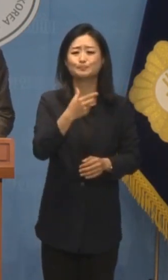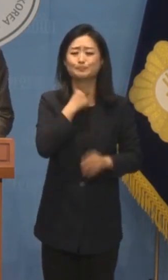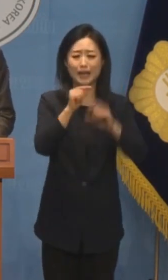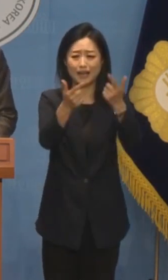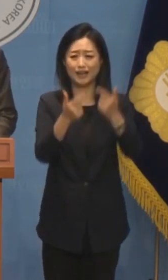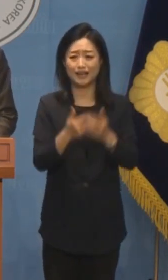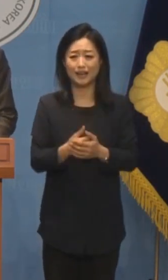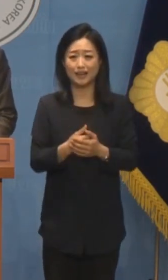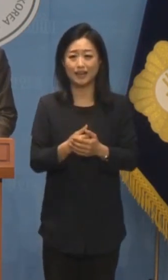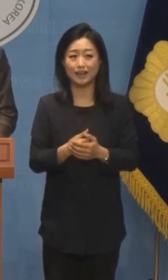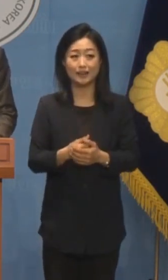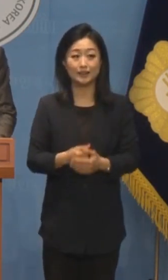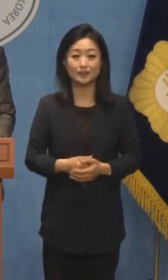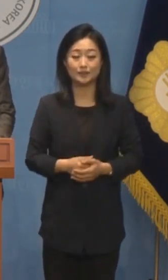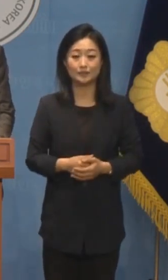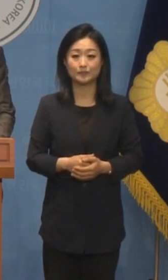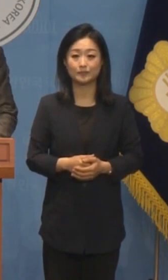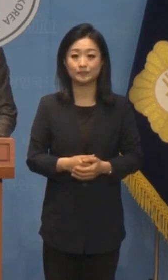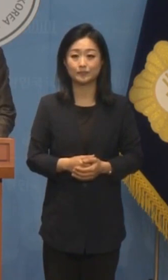심정입니다.